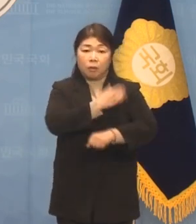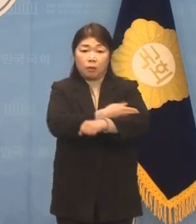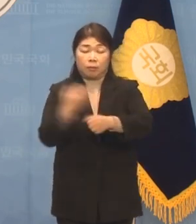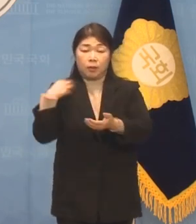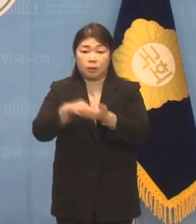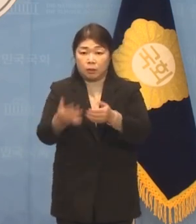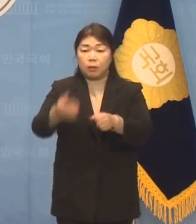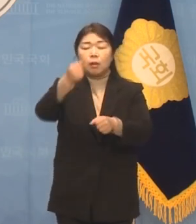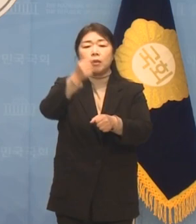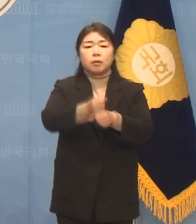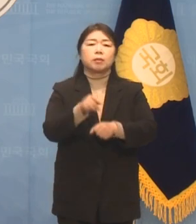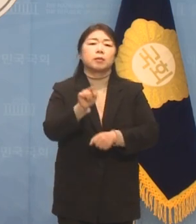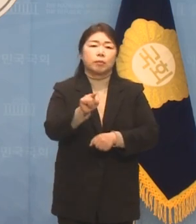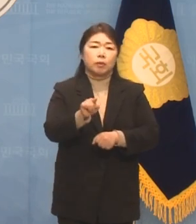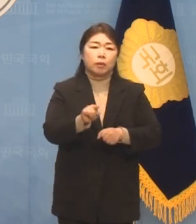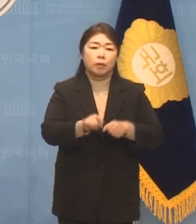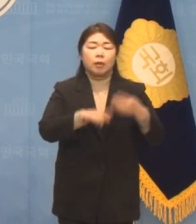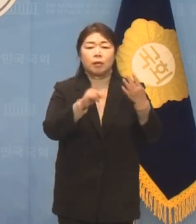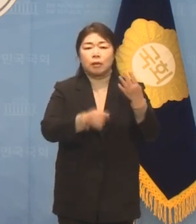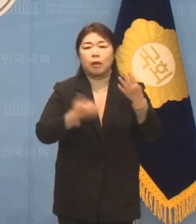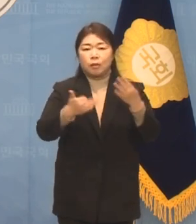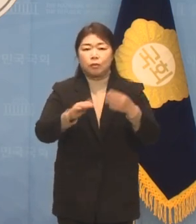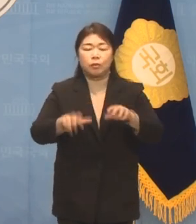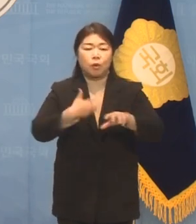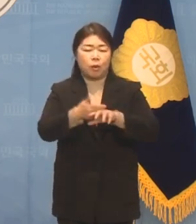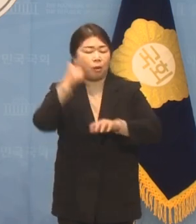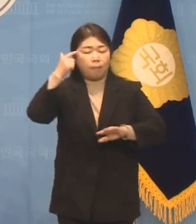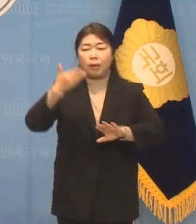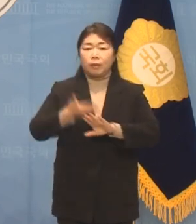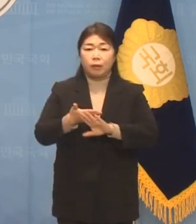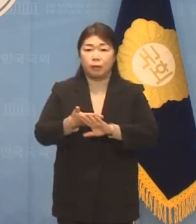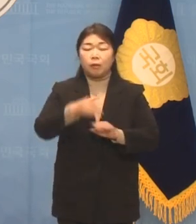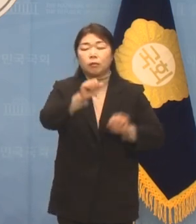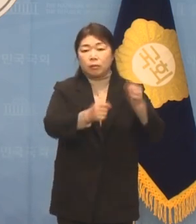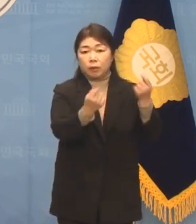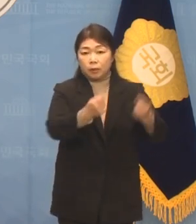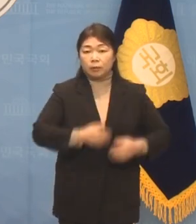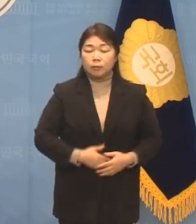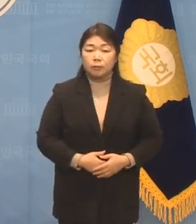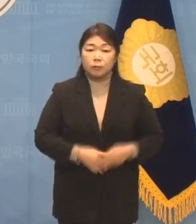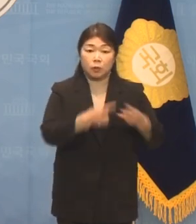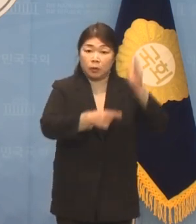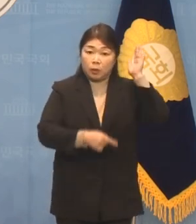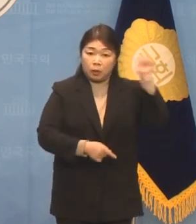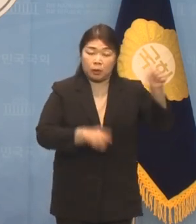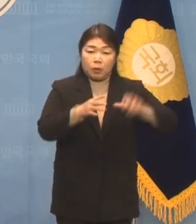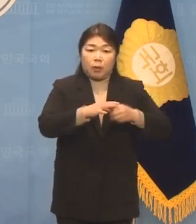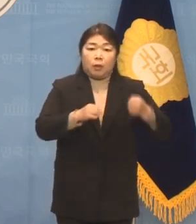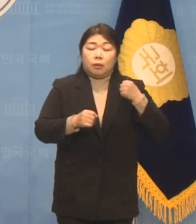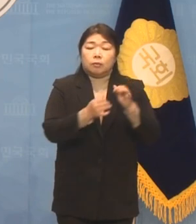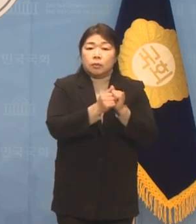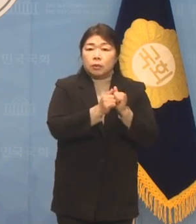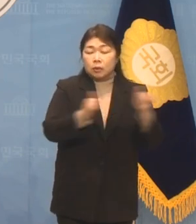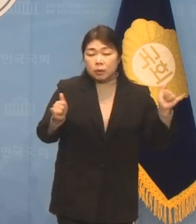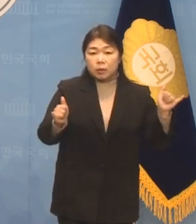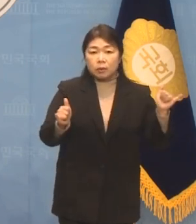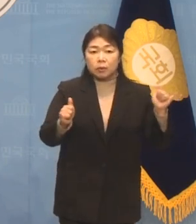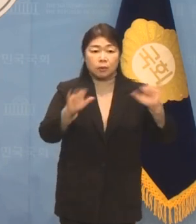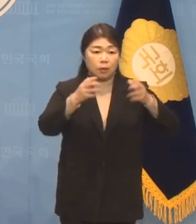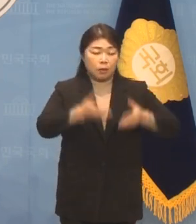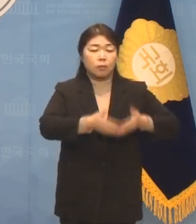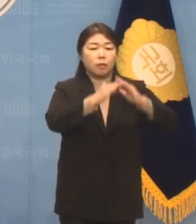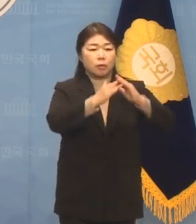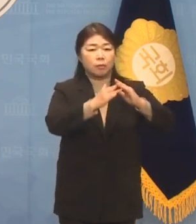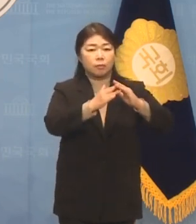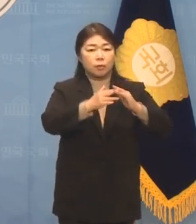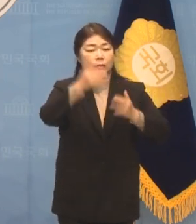4.19 혁명을 막게 될 것입니다. 윤석열 대통령과 국민의힘 인사들이 앞다퉈 건국전쟁